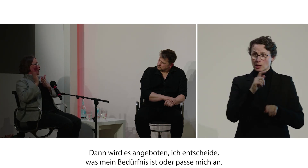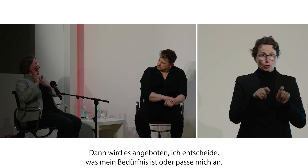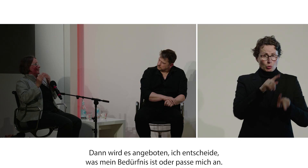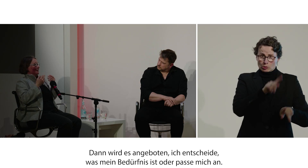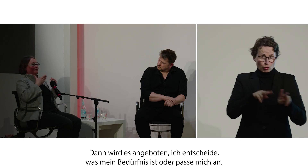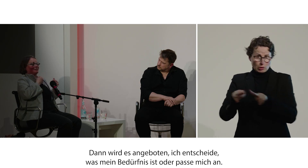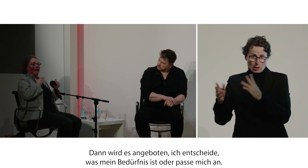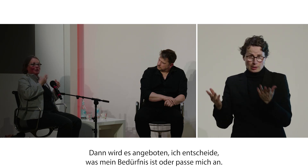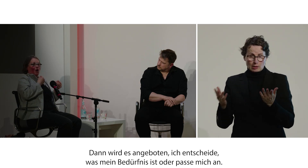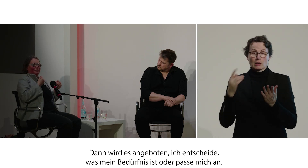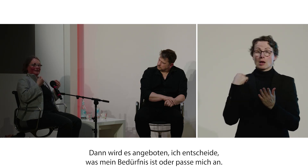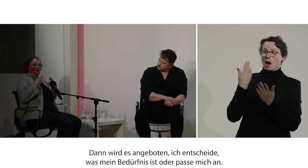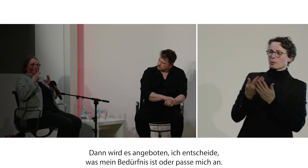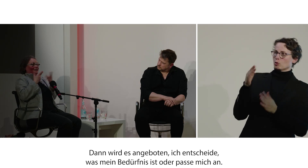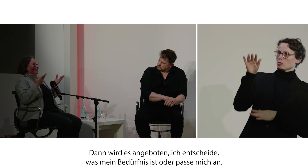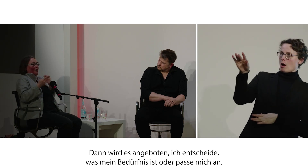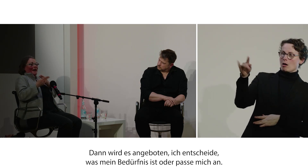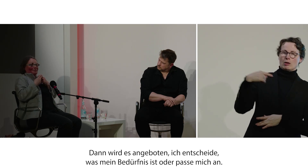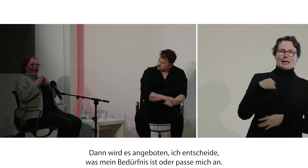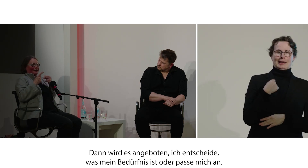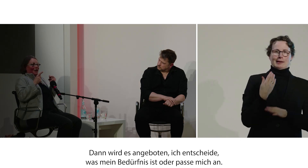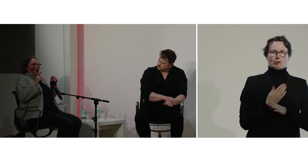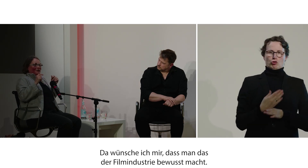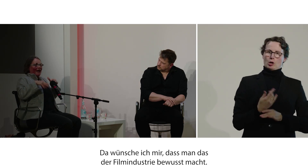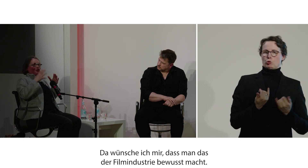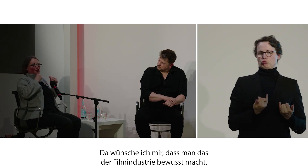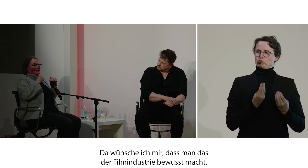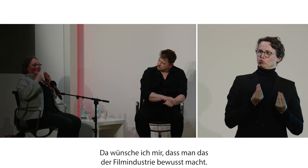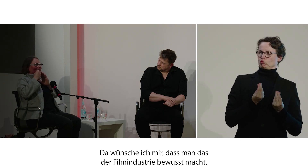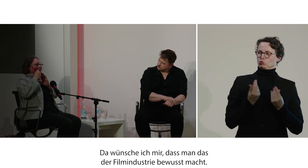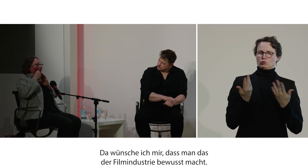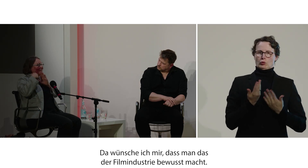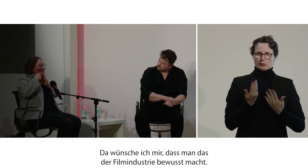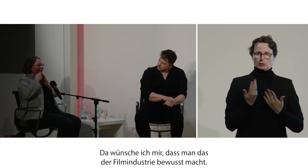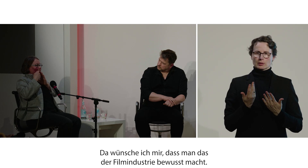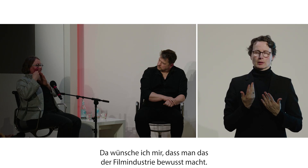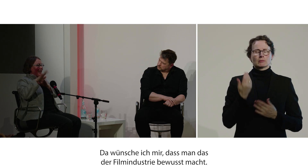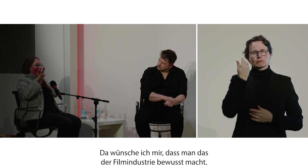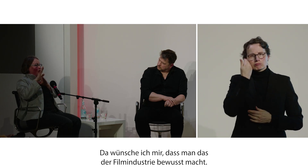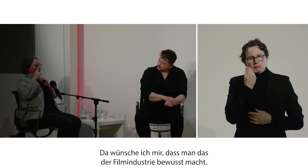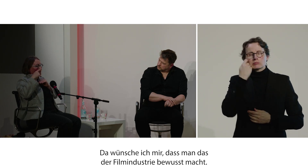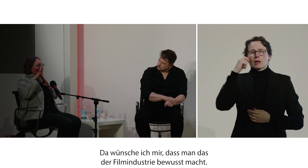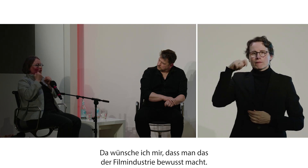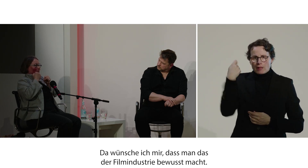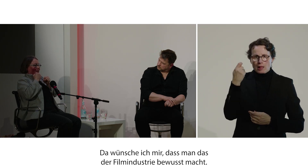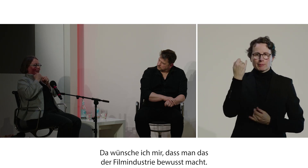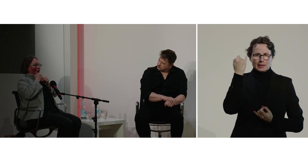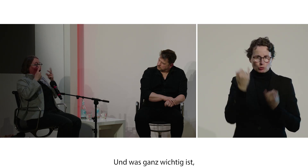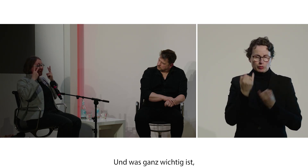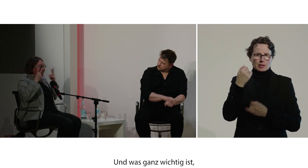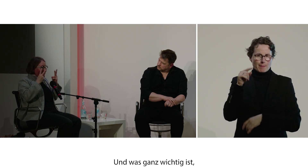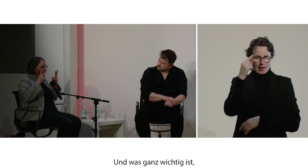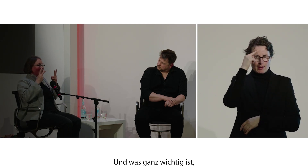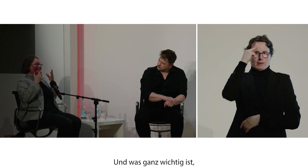selber entscheide, was mein Bedürfnis ist oder passt mich an. Und da wünsche ich mir, die Filmindustrie das auch nochmal bewusst macht.